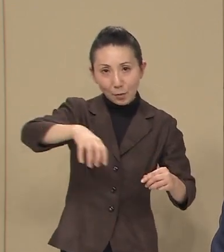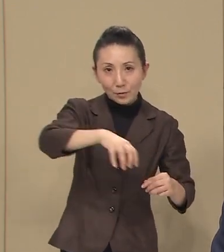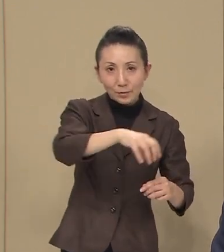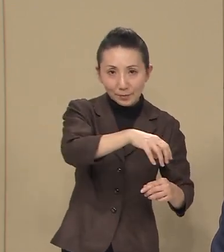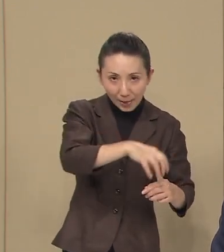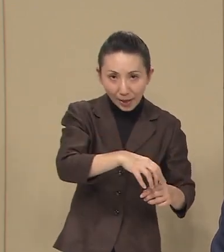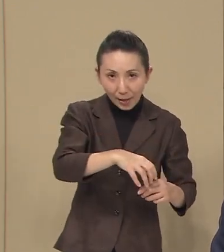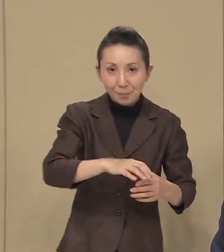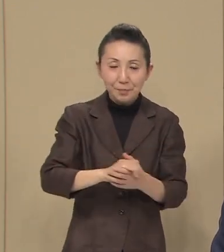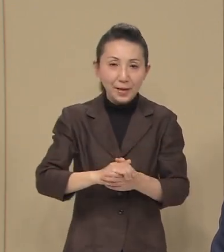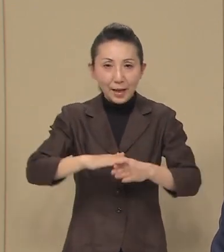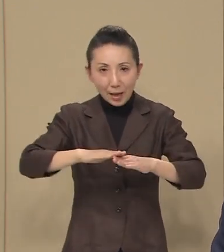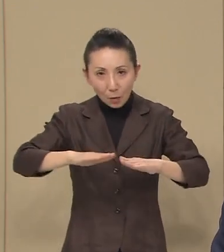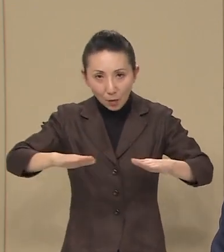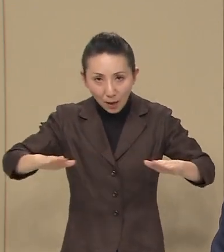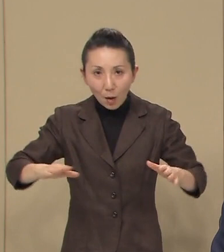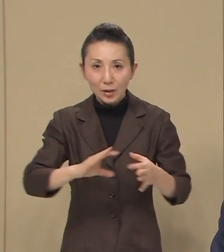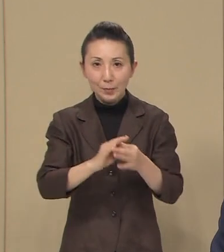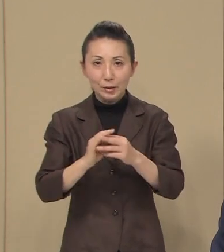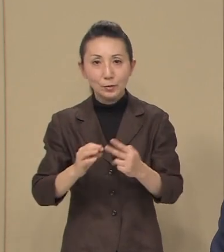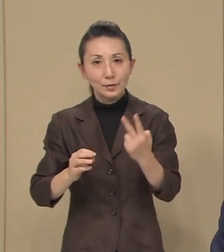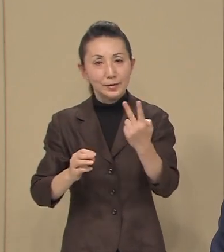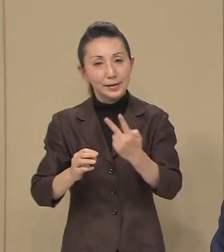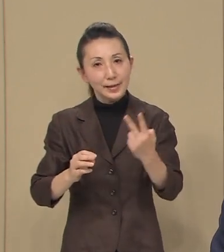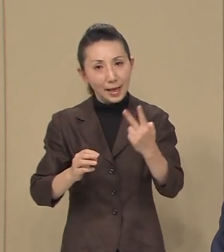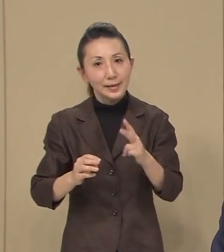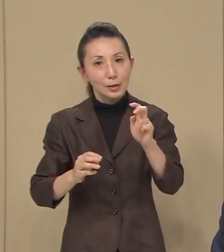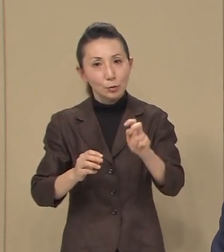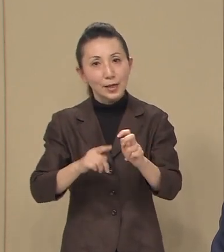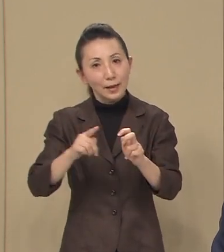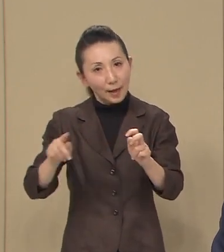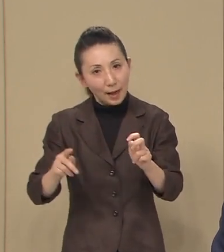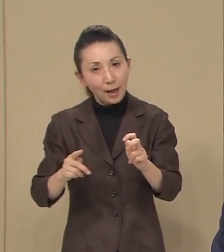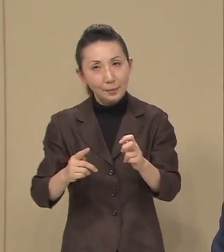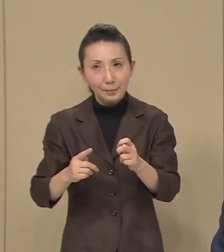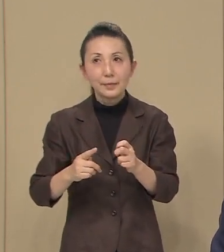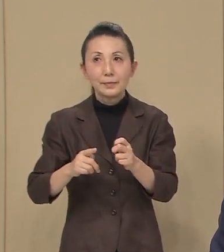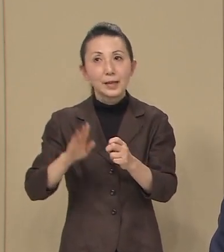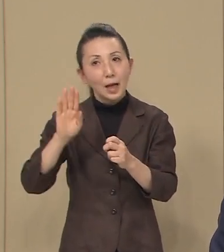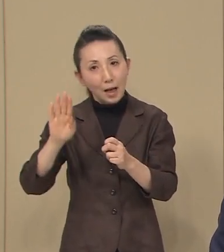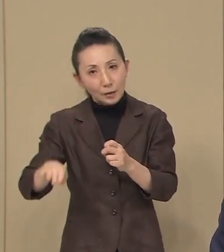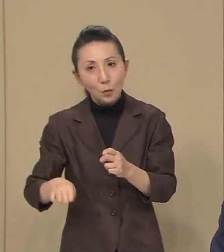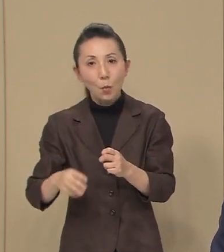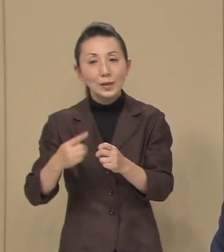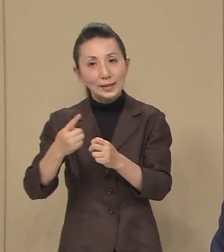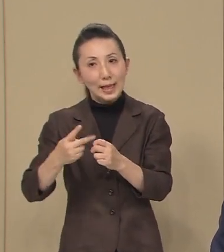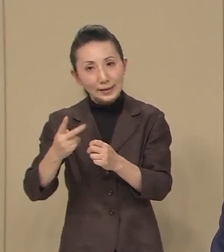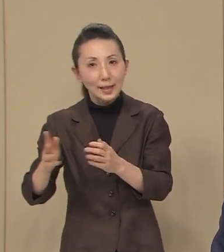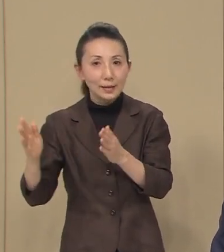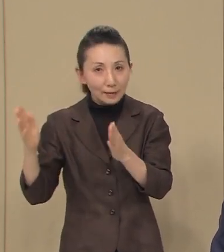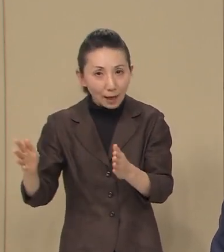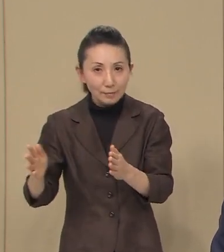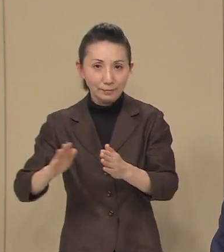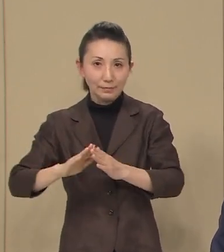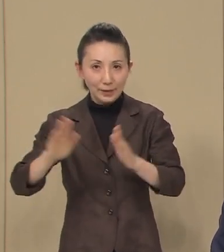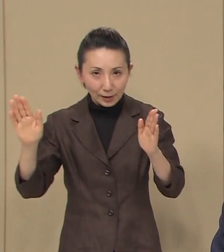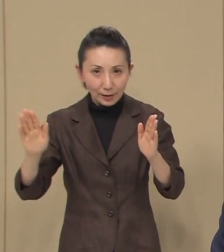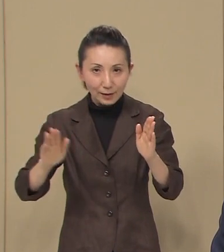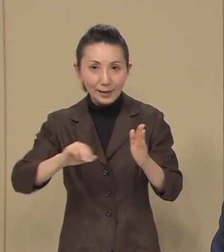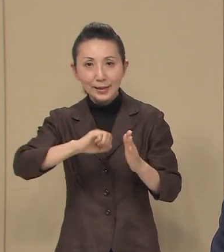を2020年から1年あるいは2年越しで開催したらいいと考えております是非実現さ